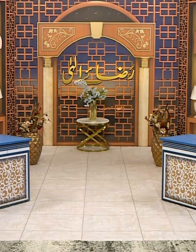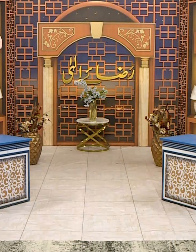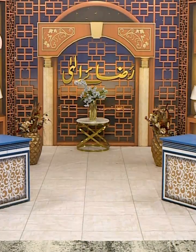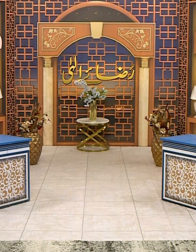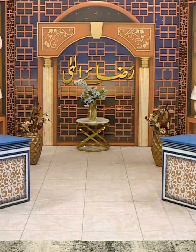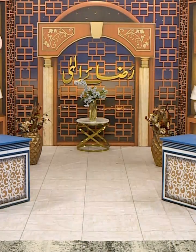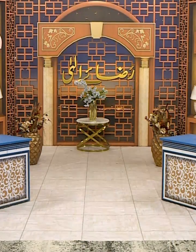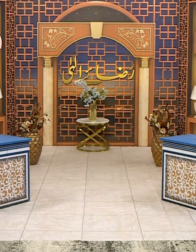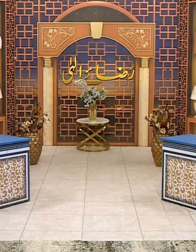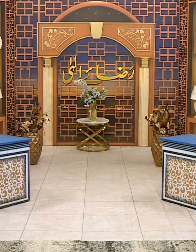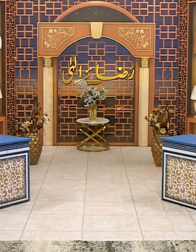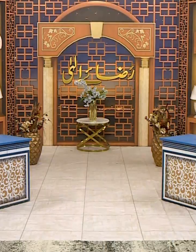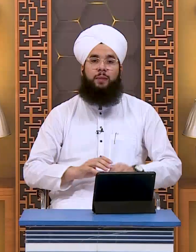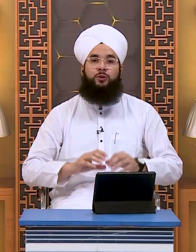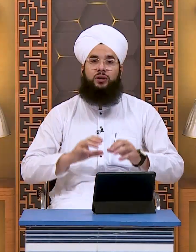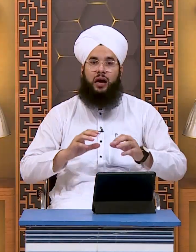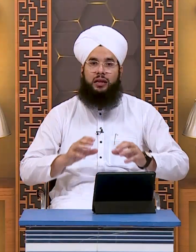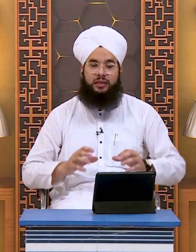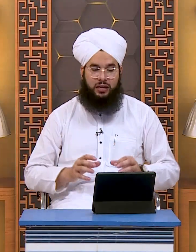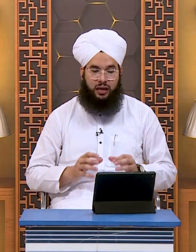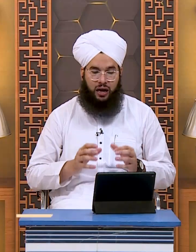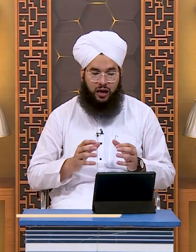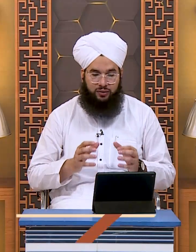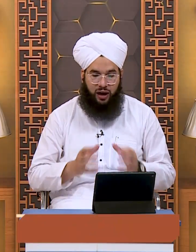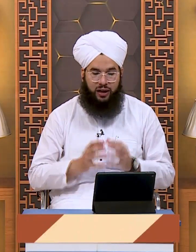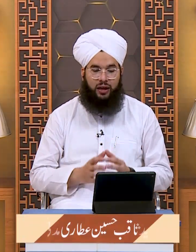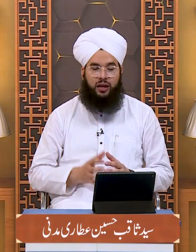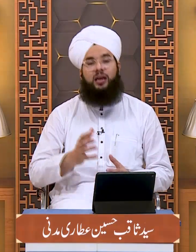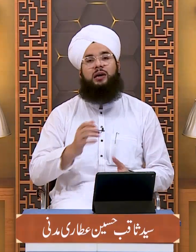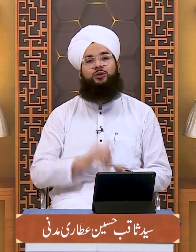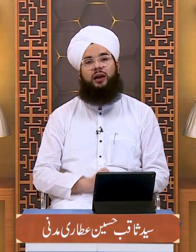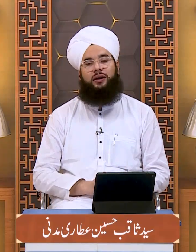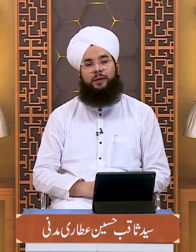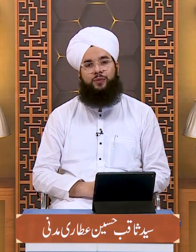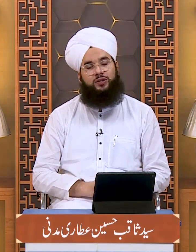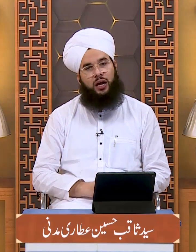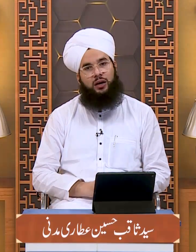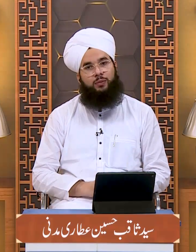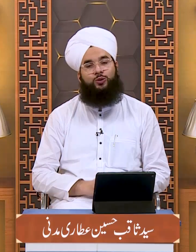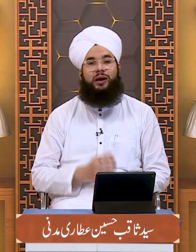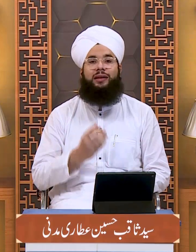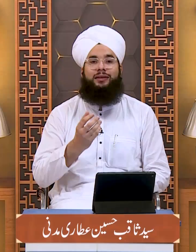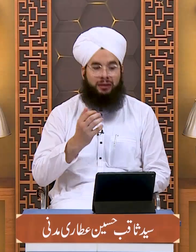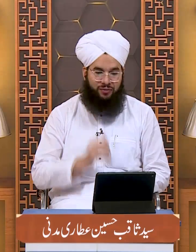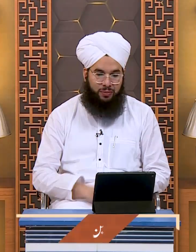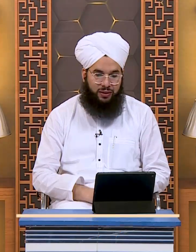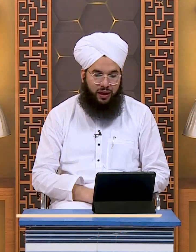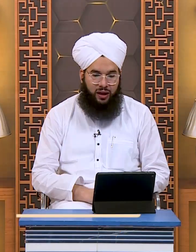راضی رہنے سے متعلق جو بزرگان دین کے اقوال ہیں ان کا مطالعہ کریں. جی ہاں، بزرگان دین کیا فرماتے ہیں.